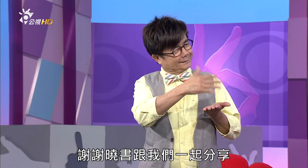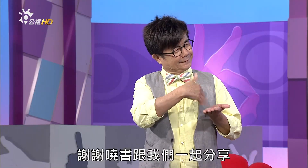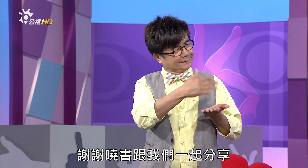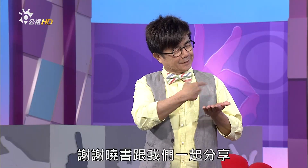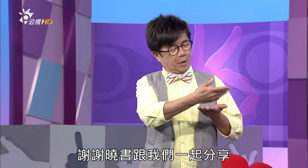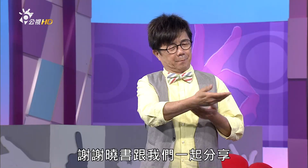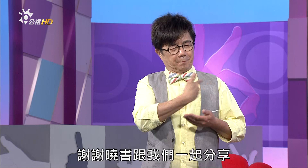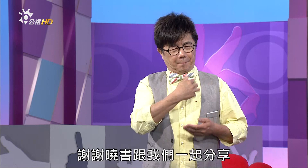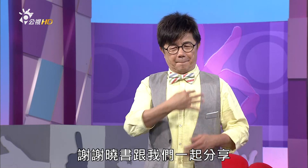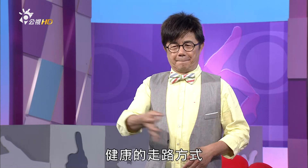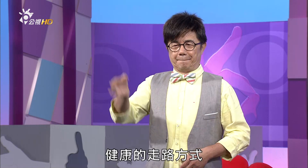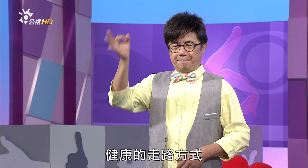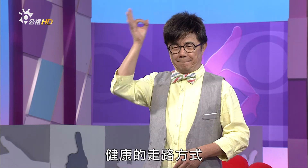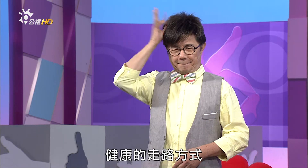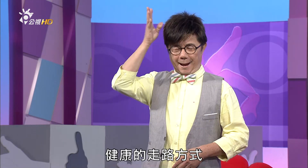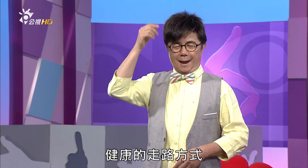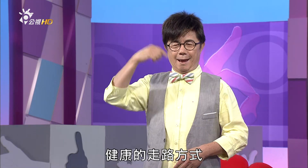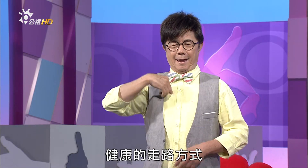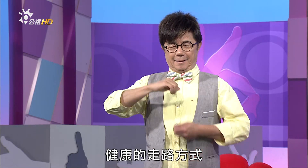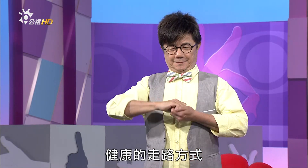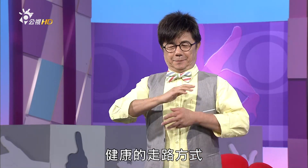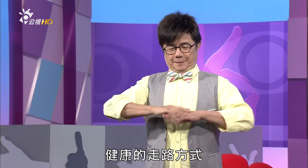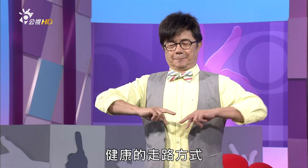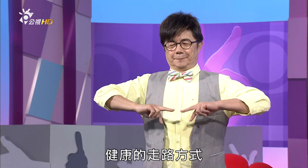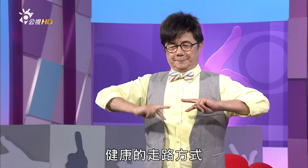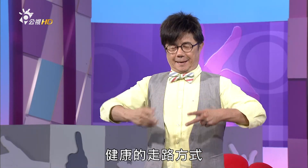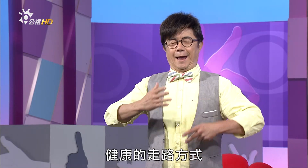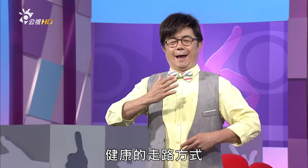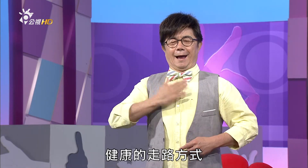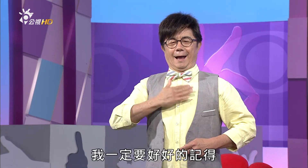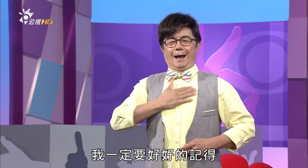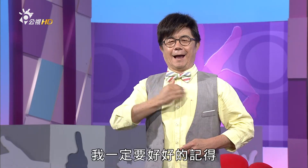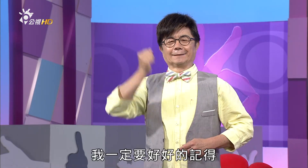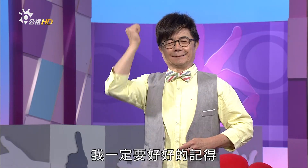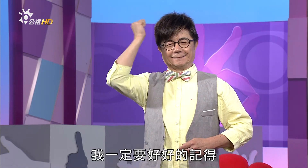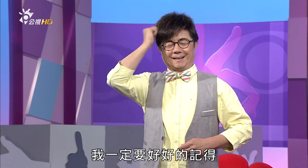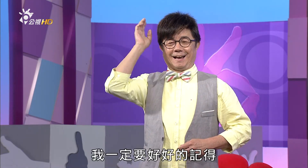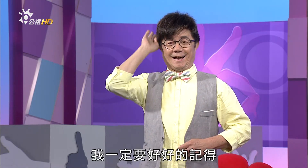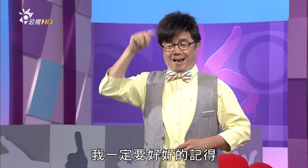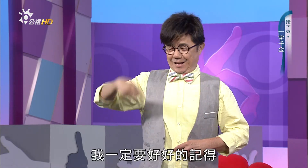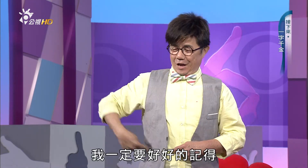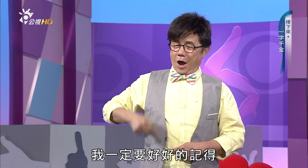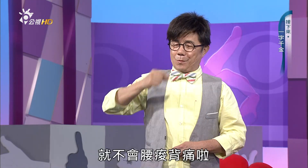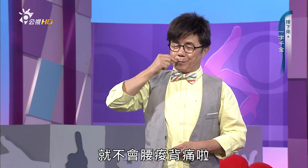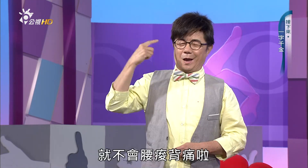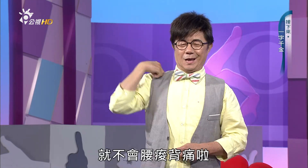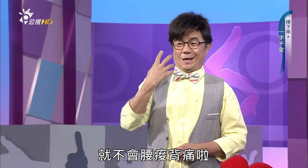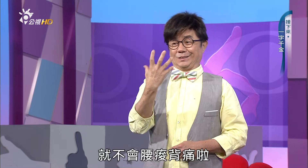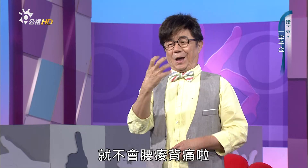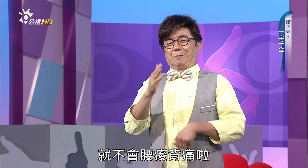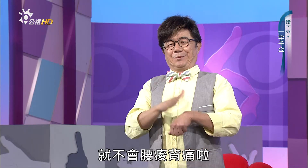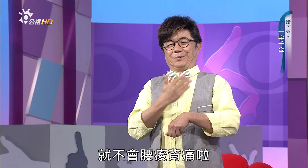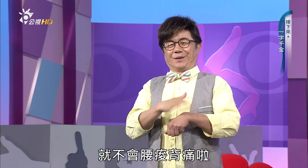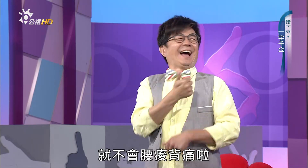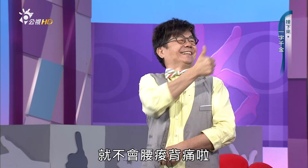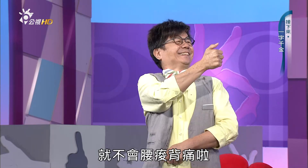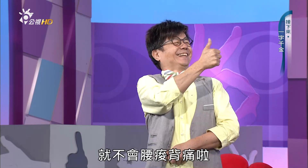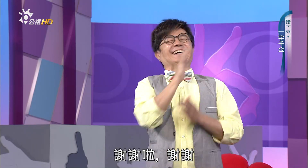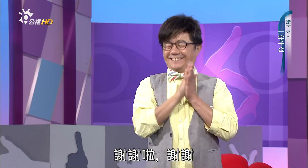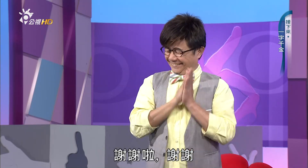叔啊，跟我们一起分享健康的走路方式。我一定要好好的记得，就不会腰酸背痛啦。啊，谢谢啦